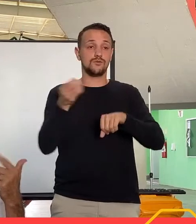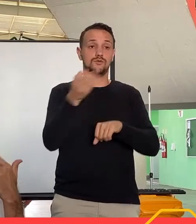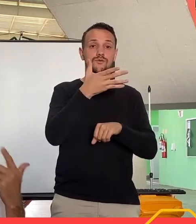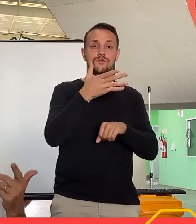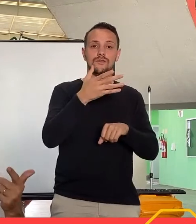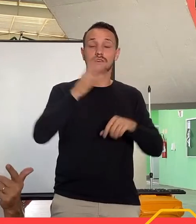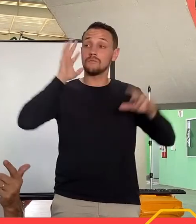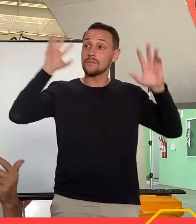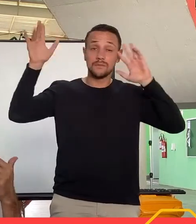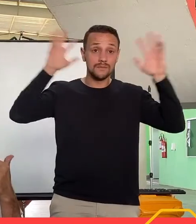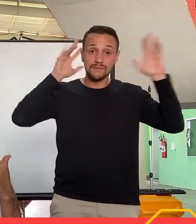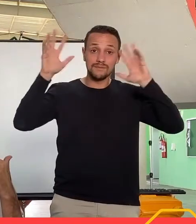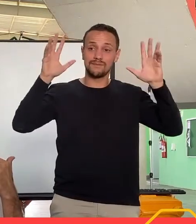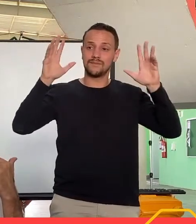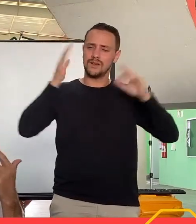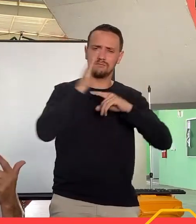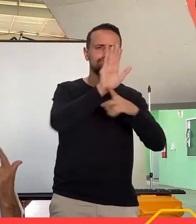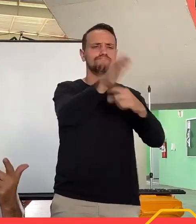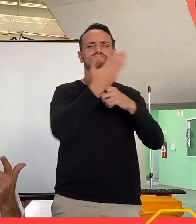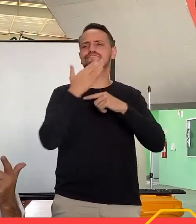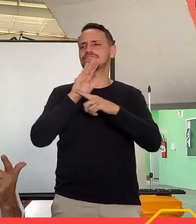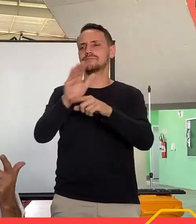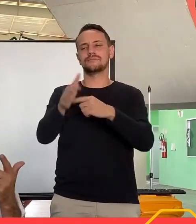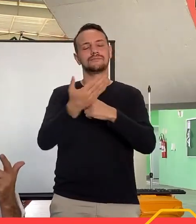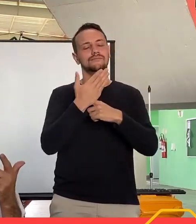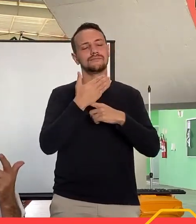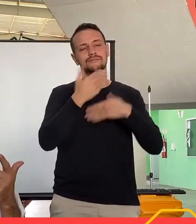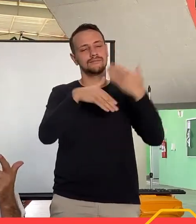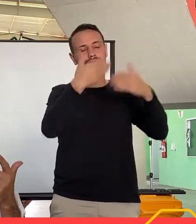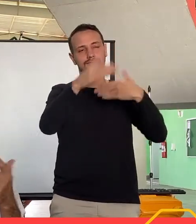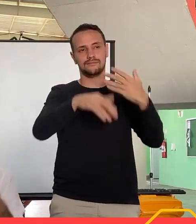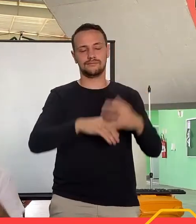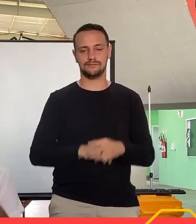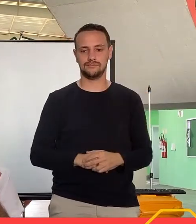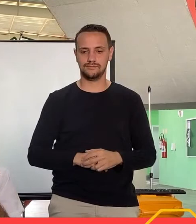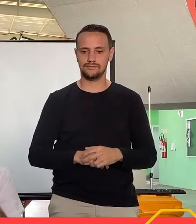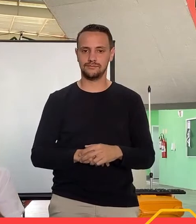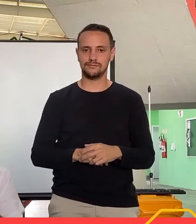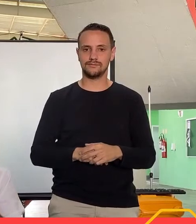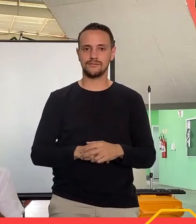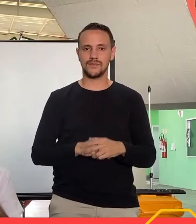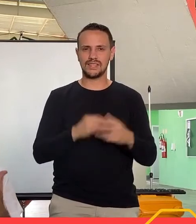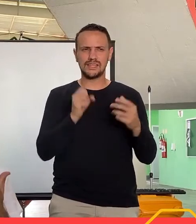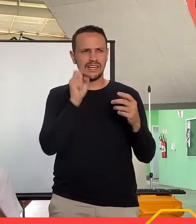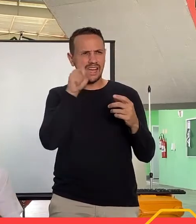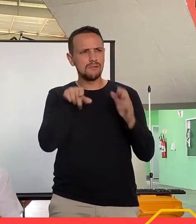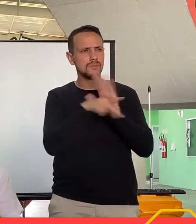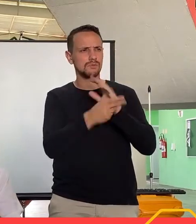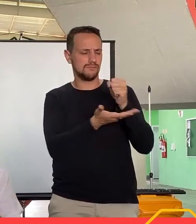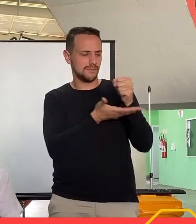de cooperação e assim por diante. Está na essência